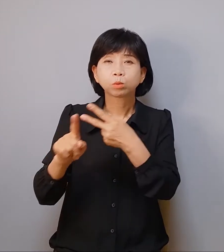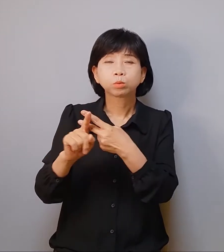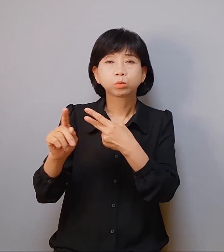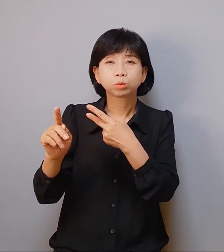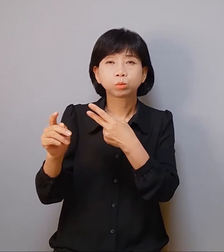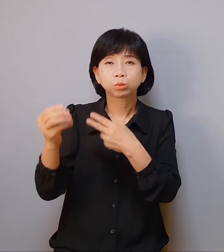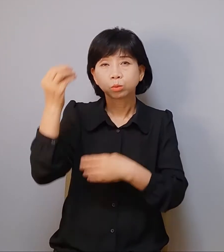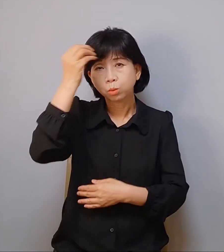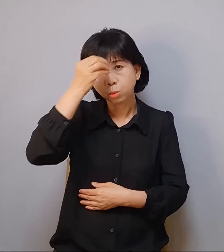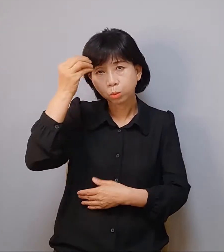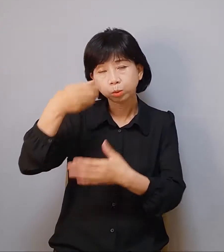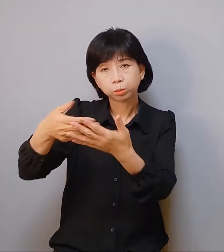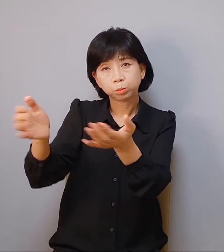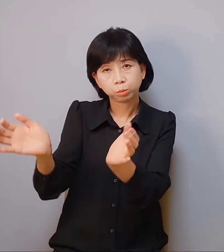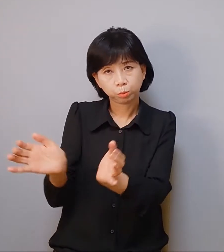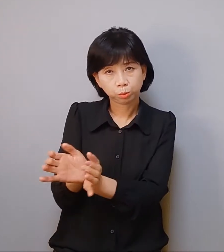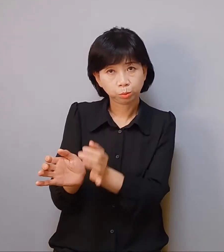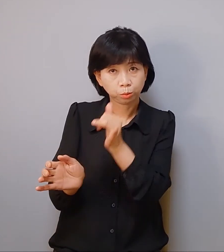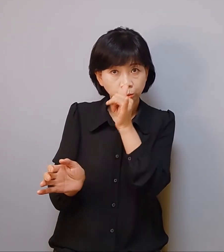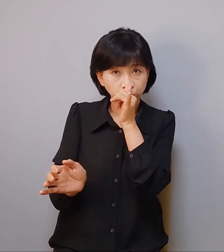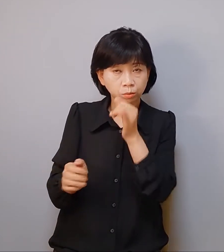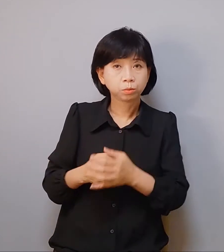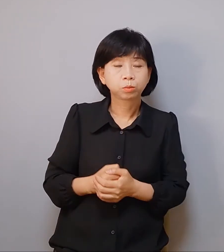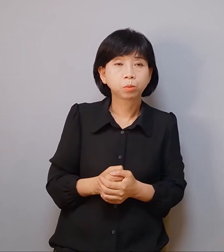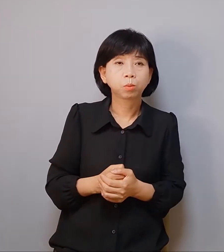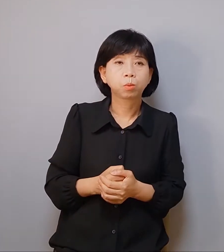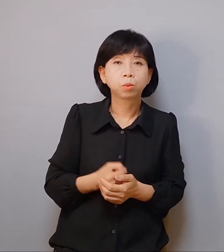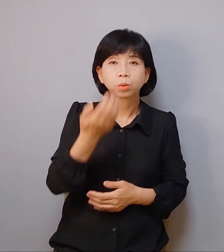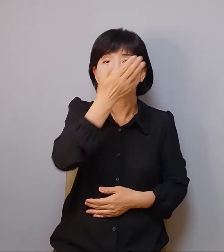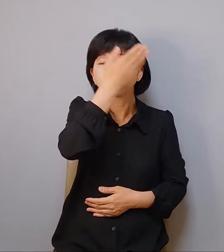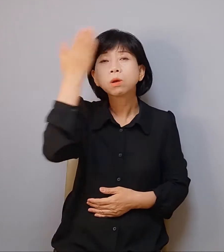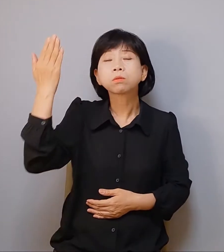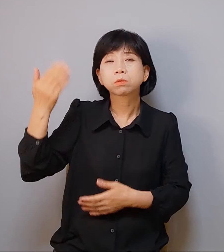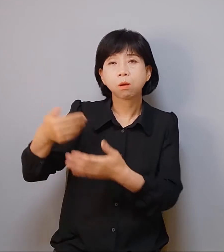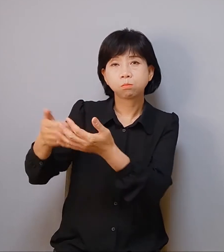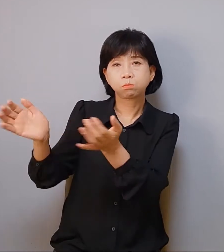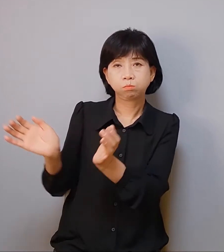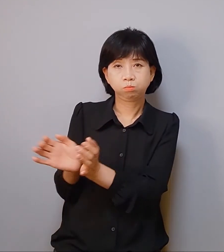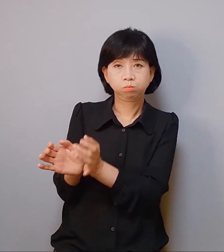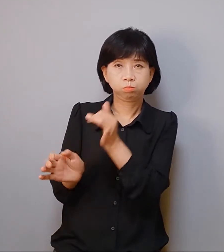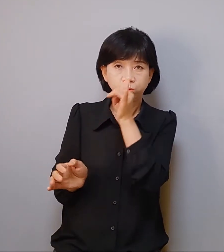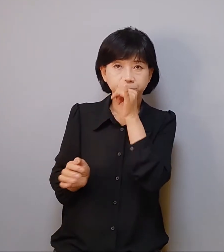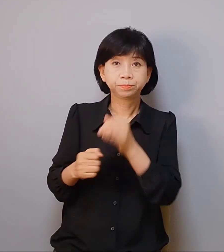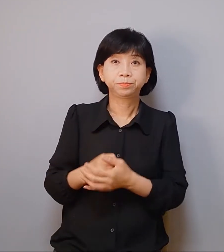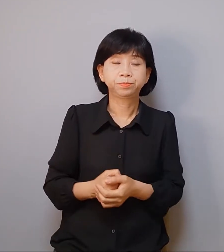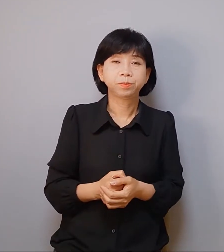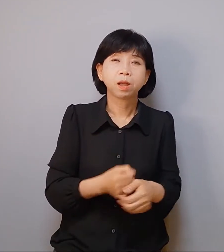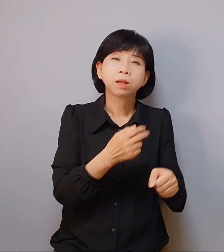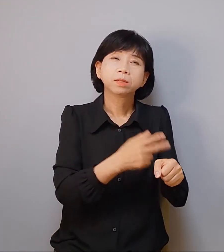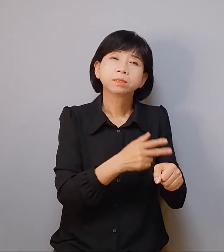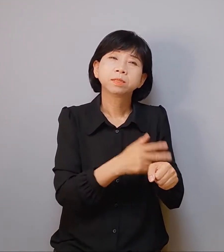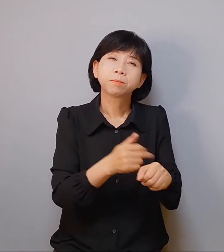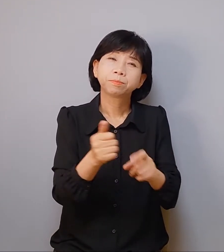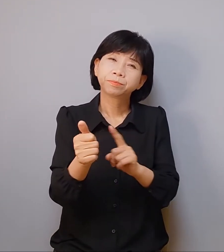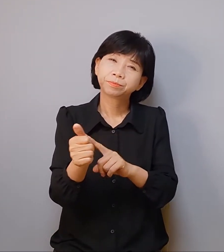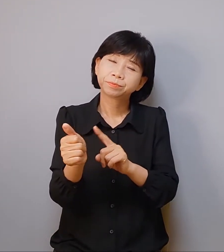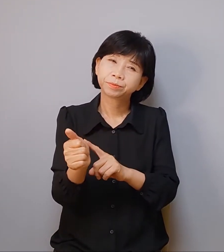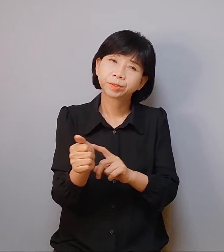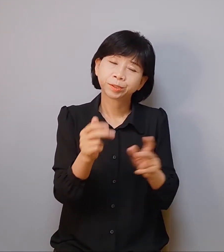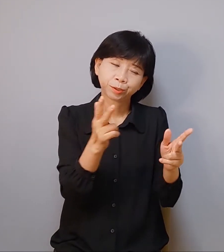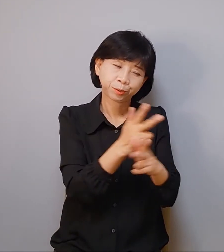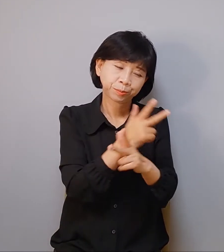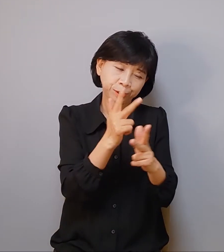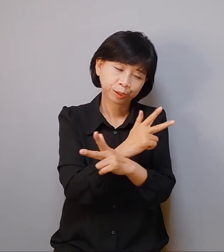있습니다. 선생님들은 유초등부와 중고등부에 있지요. 그래서 매주마다 또 기도로 아이들을 또